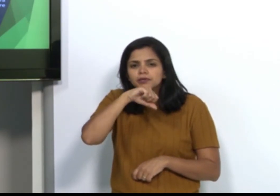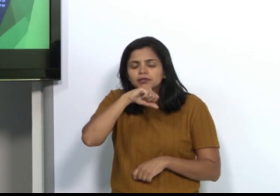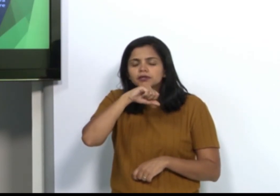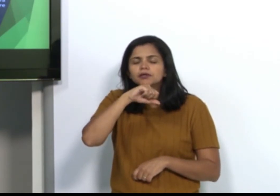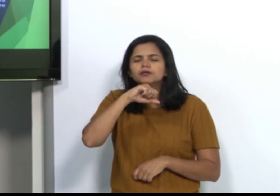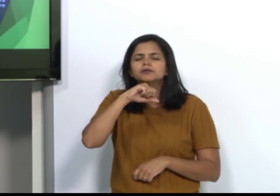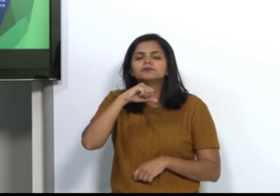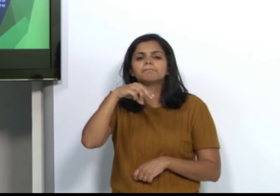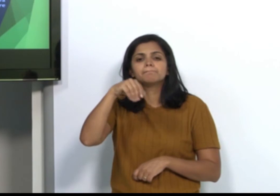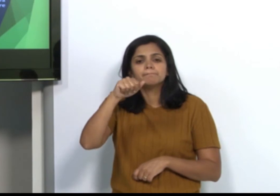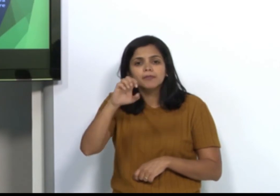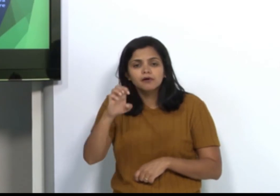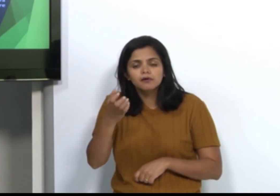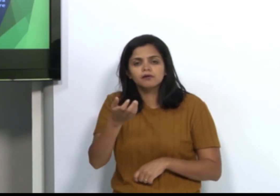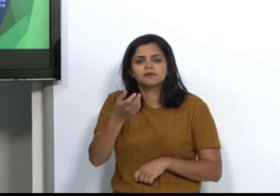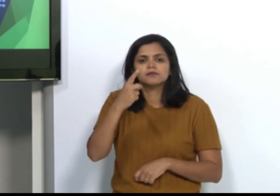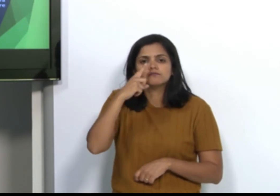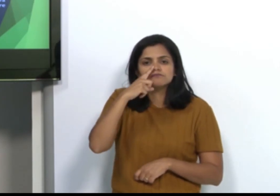Mãe, este sinal.